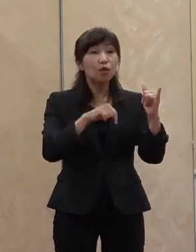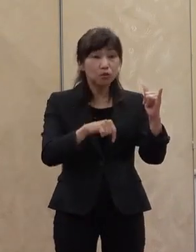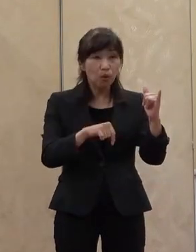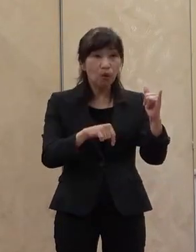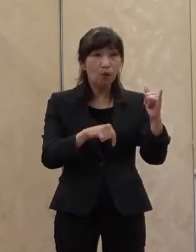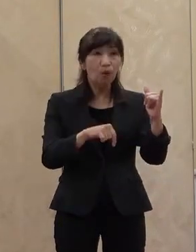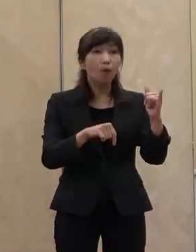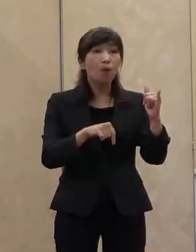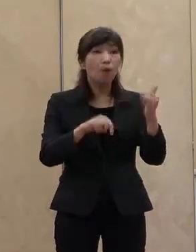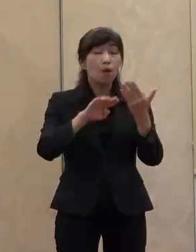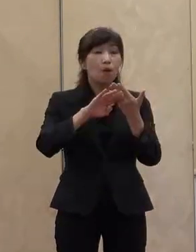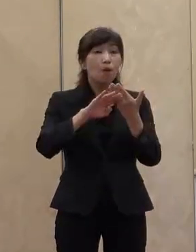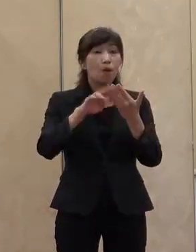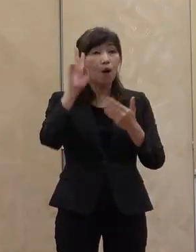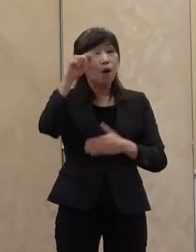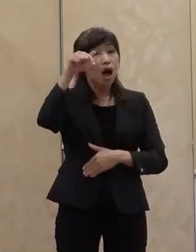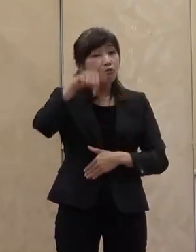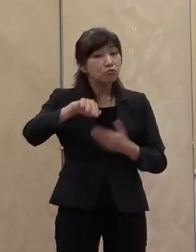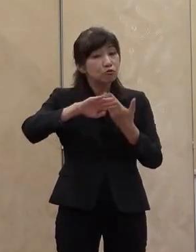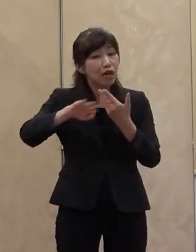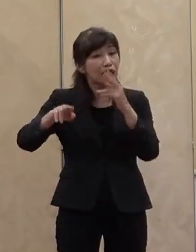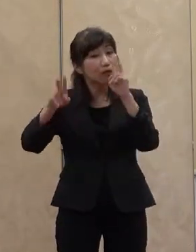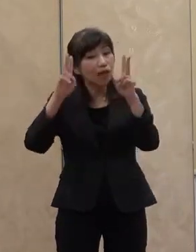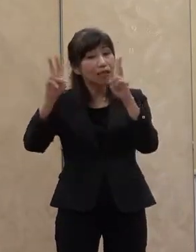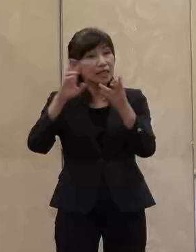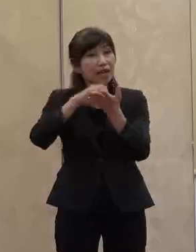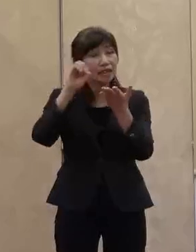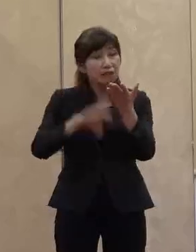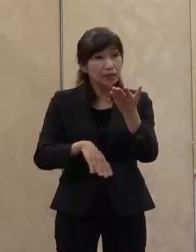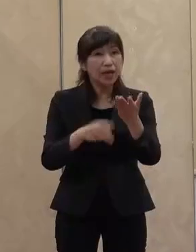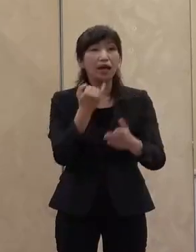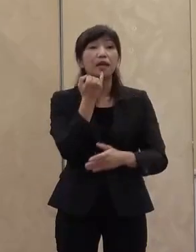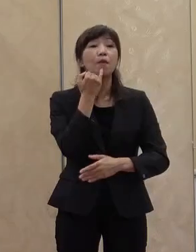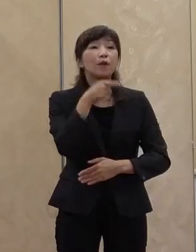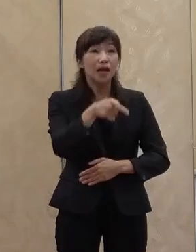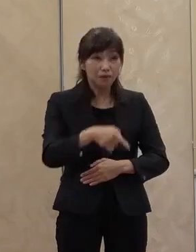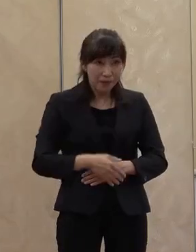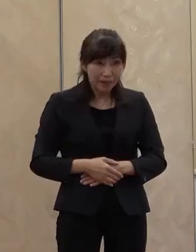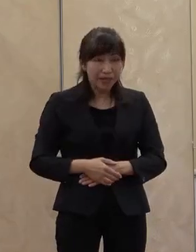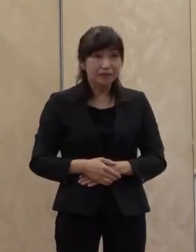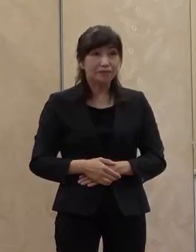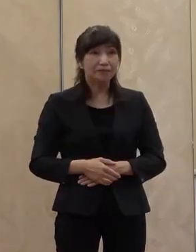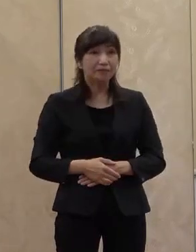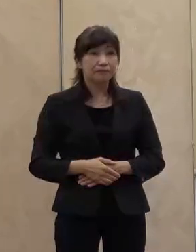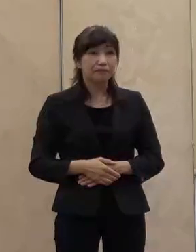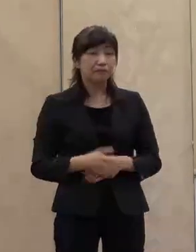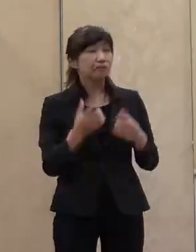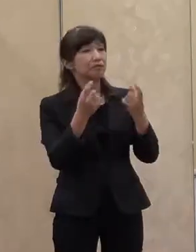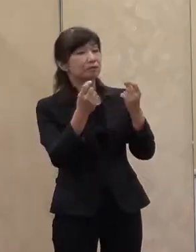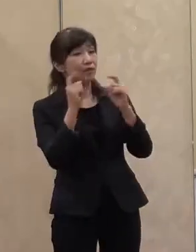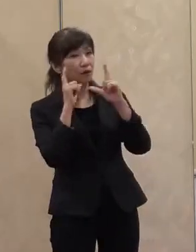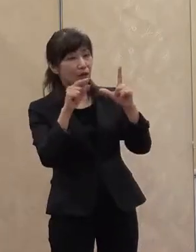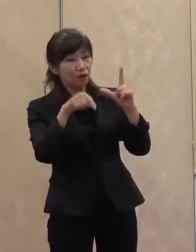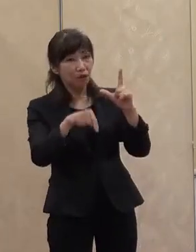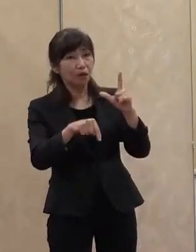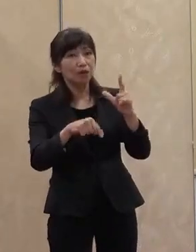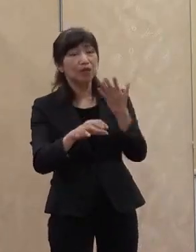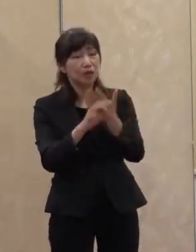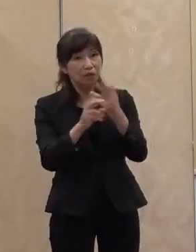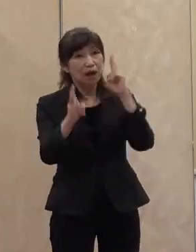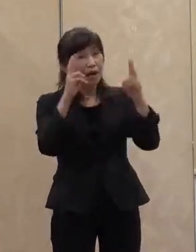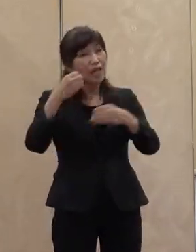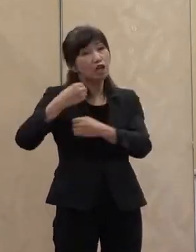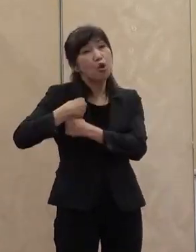対象になる、はい、けれども逆はないってことですね。 そうです。だから府民の皆さん、大阪府民の皆さんであれば、大阪府内の事業者であっても、多分兵庫の事業者であっても